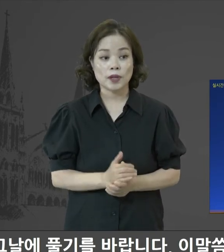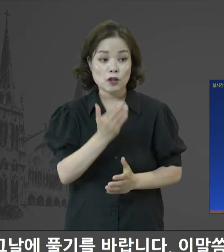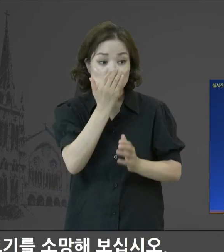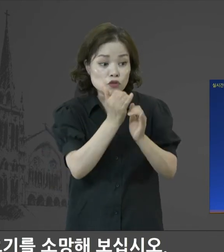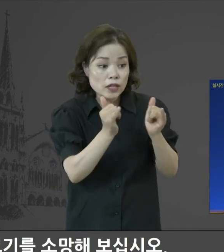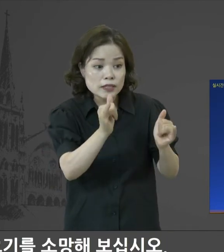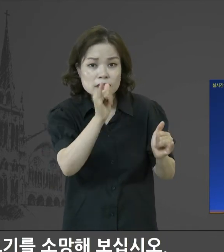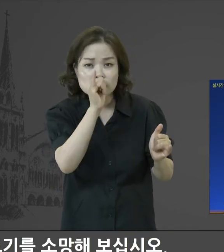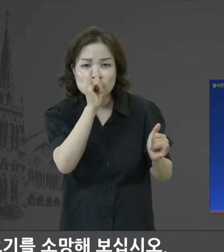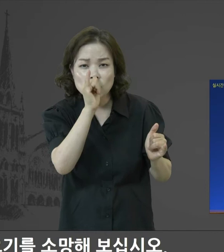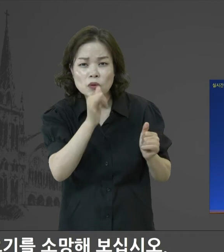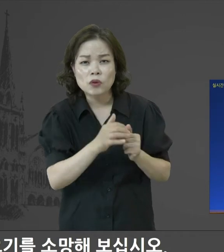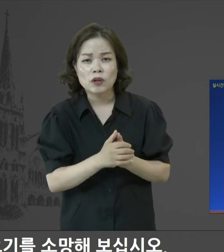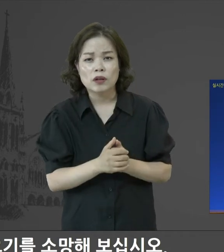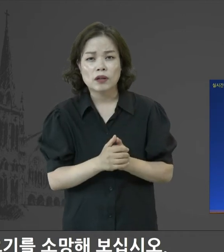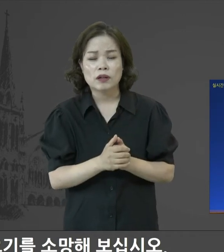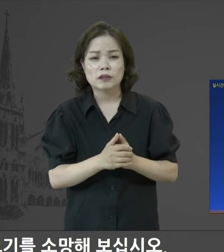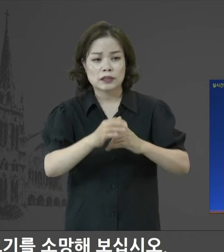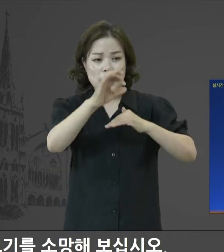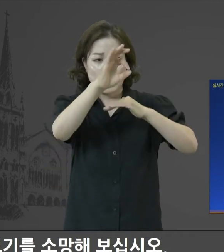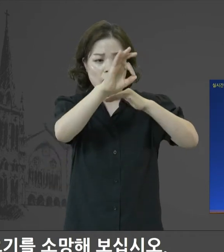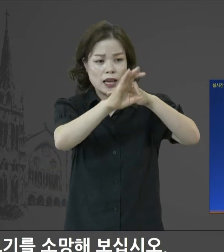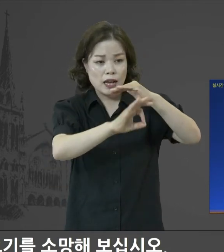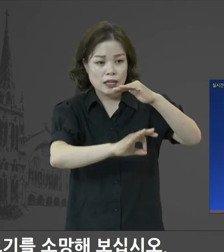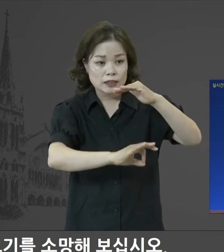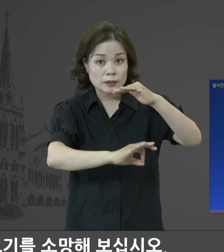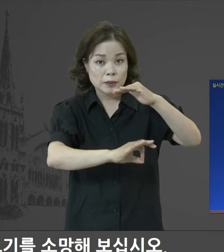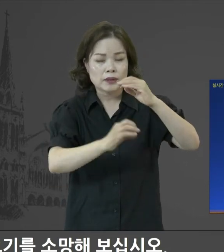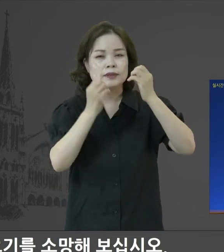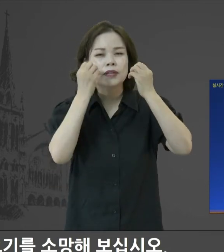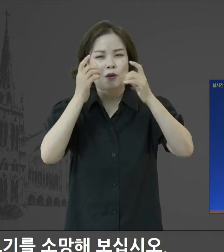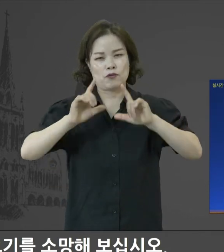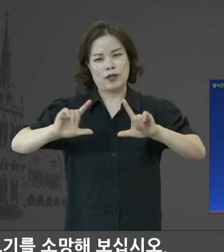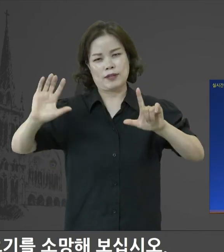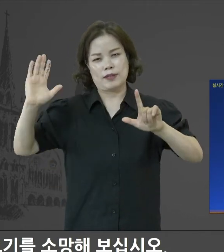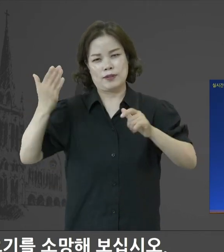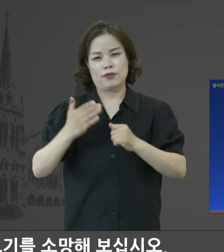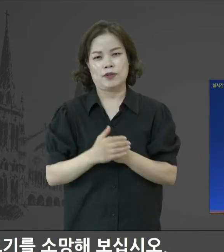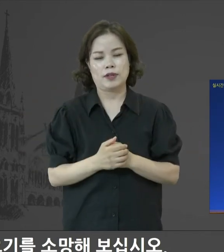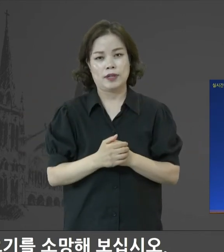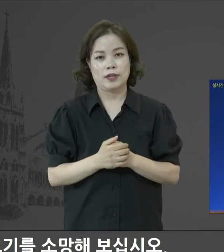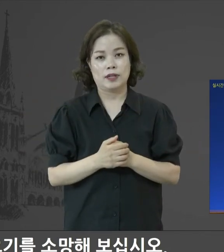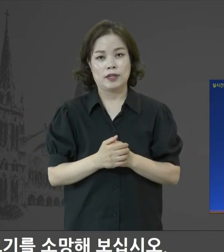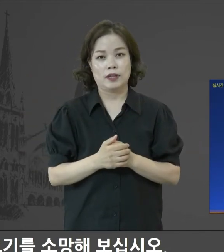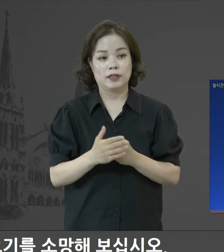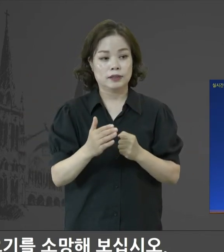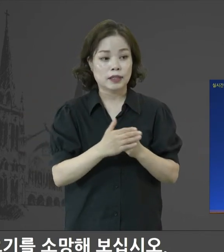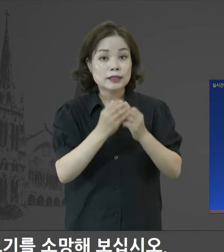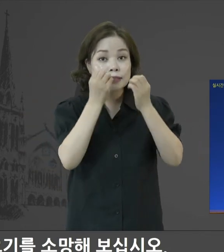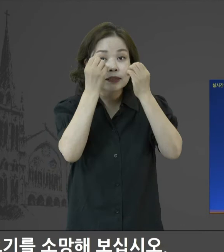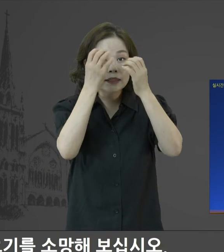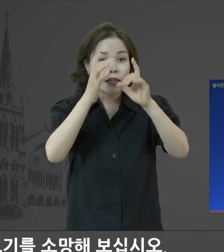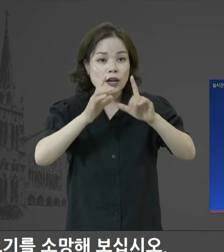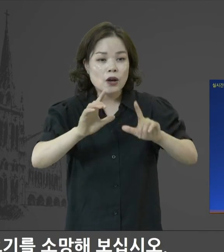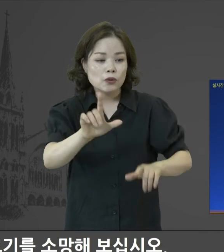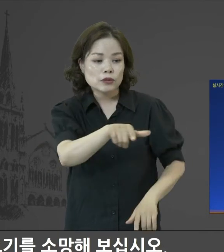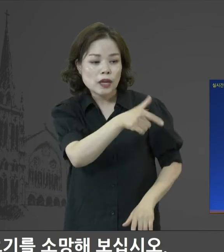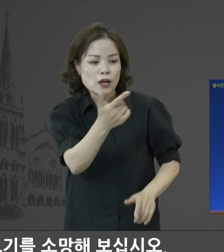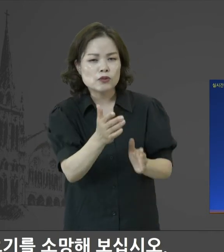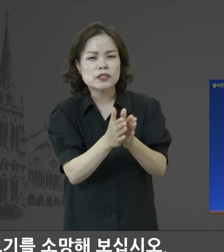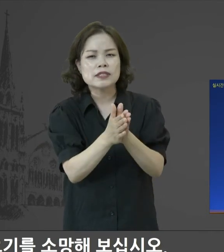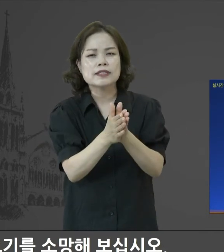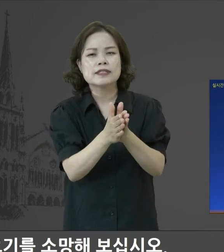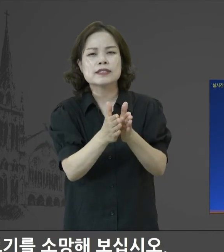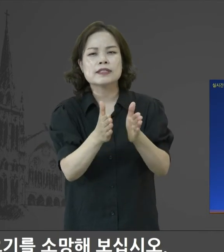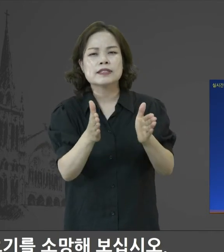유대인들에게 있어서는 해가 지면 새로운 하루가 시작이 됩니다. 그렇기 때문에 새로운 하루가